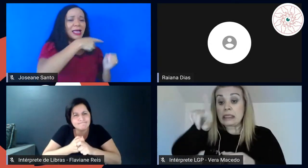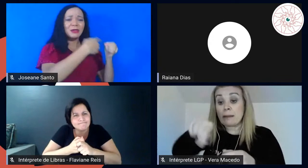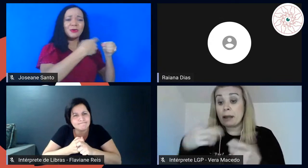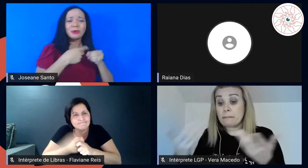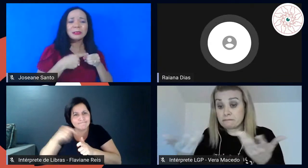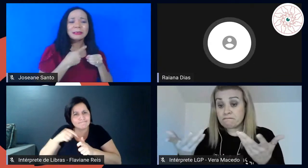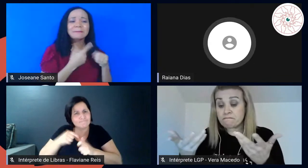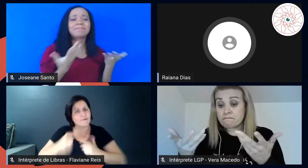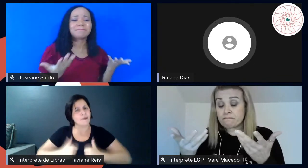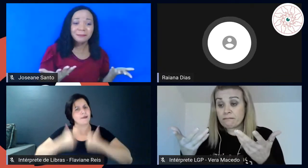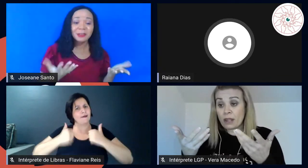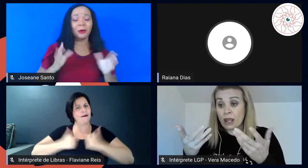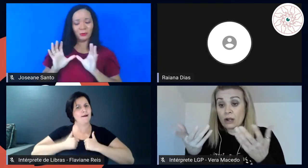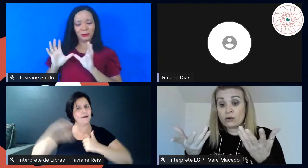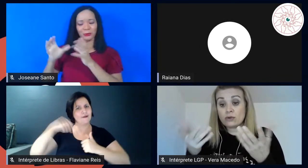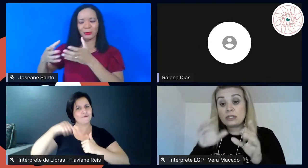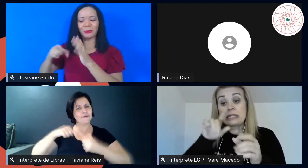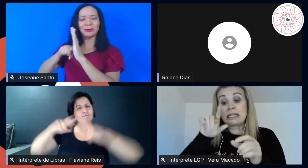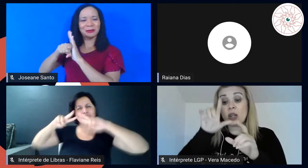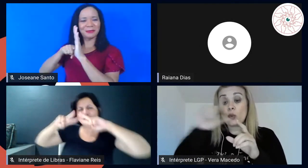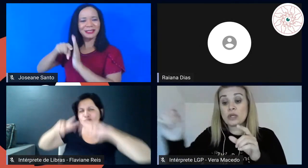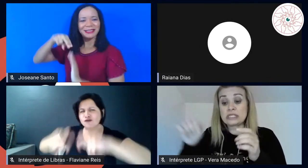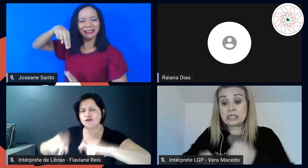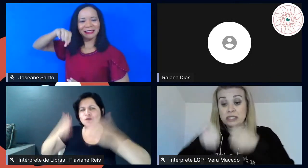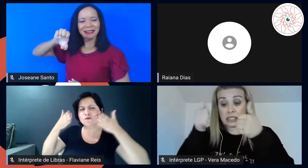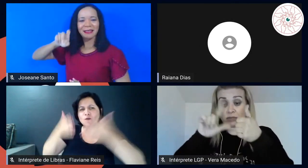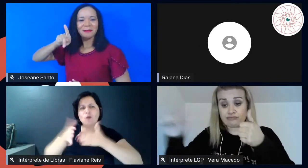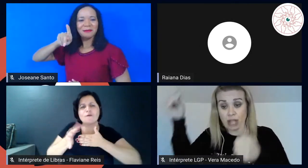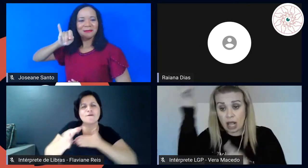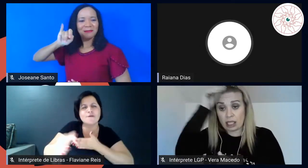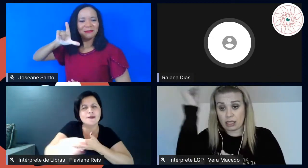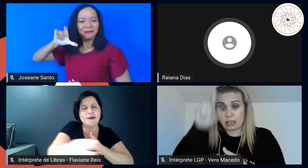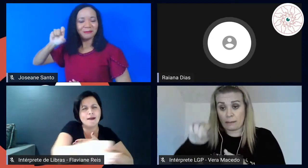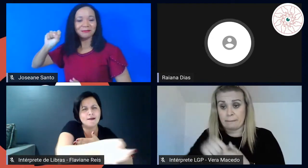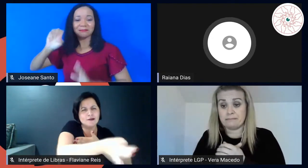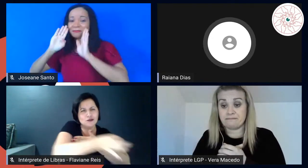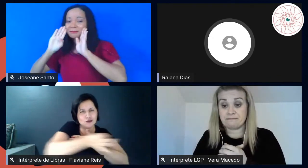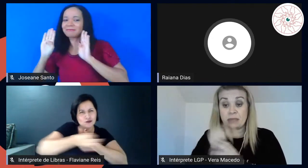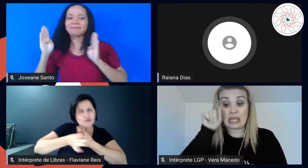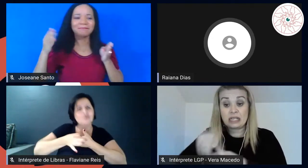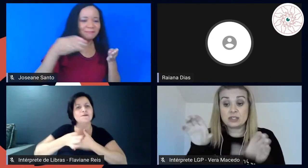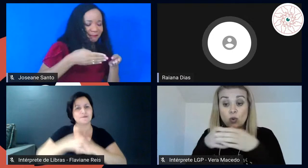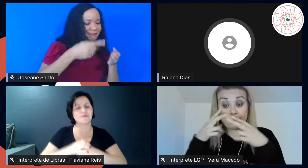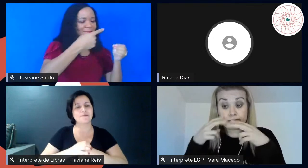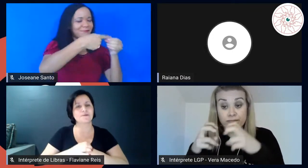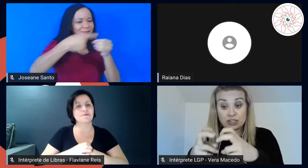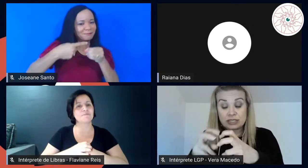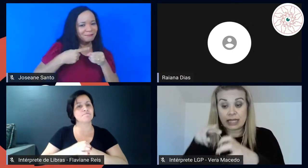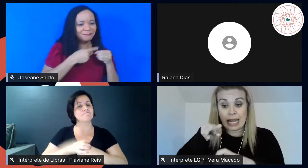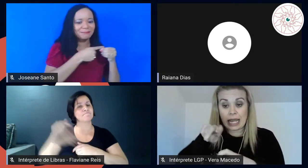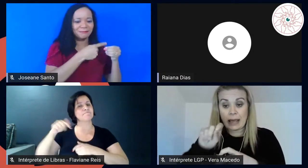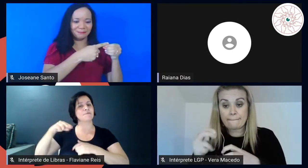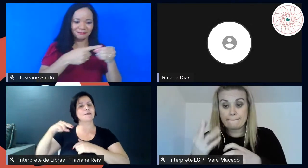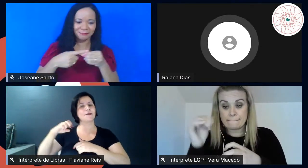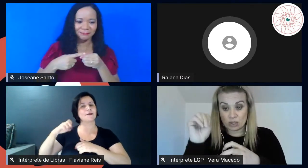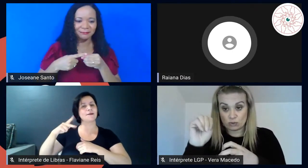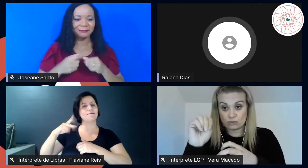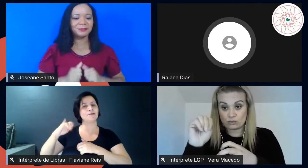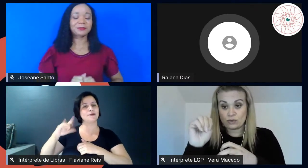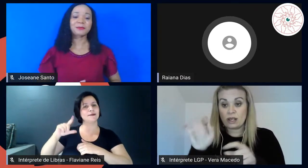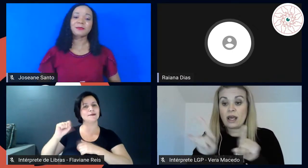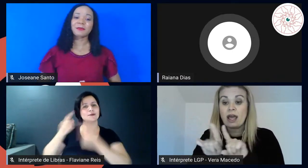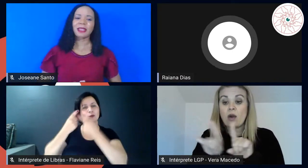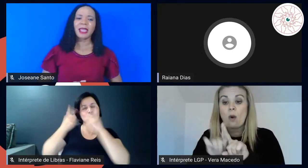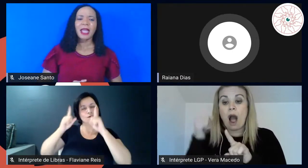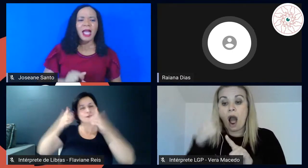também nos interiores. Então, esse grupo de pesquisa NepiS, ele